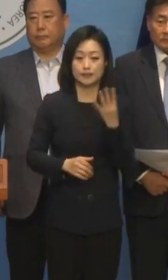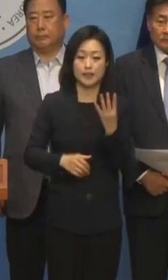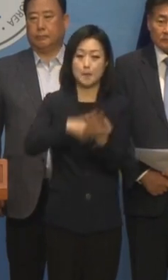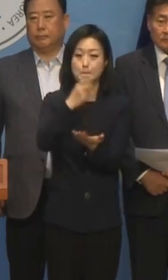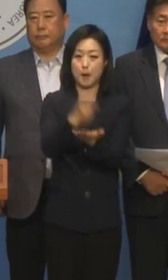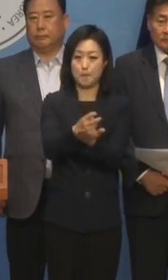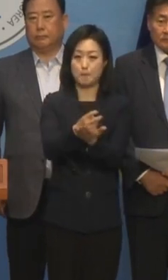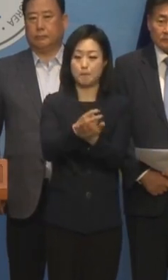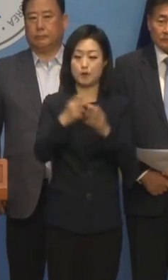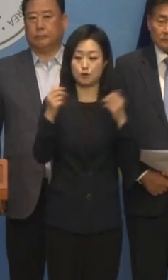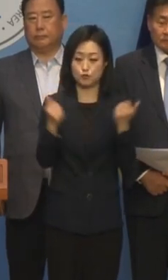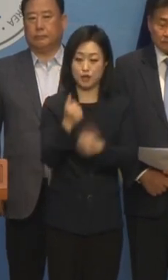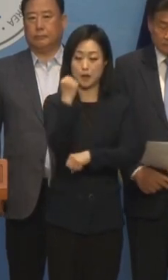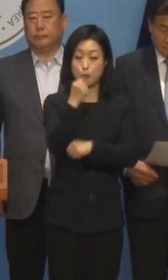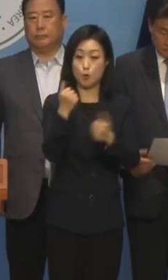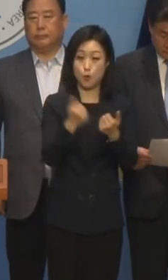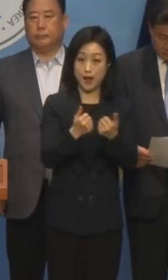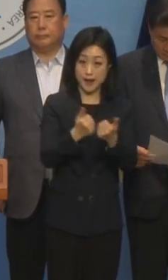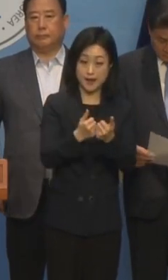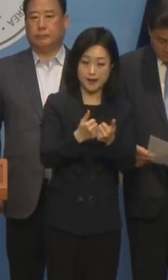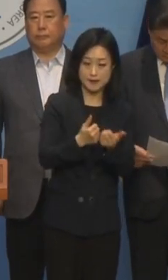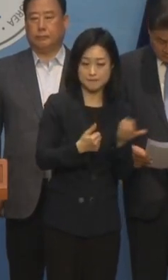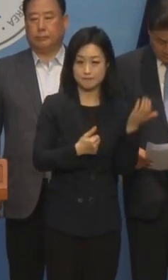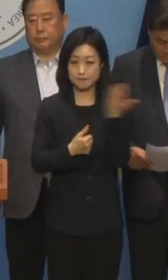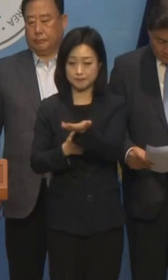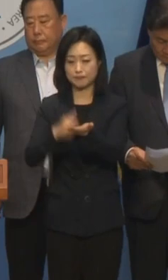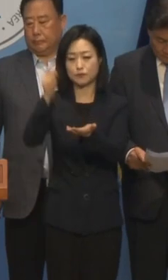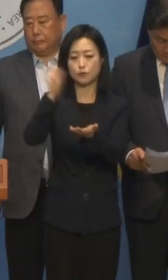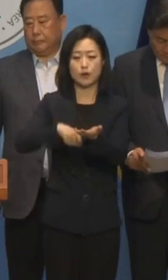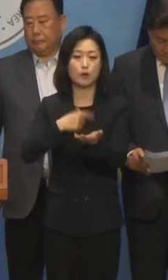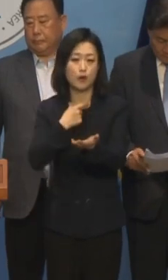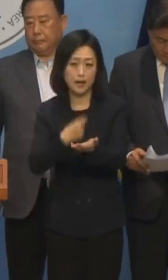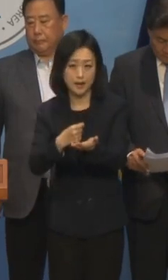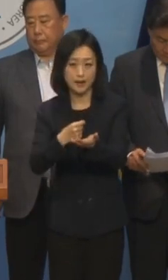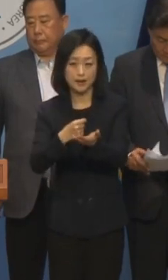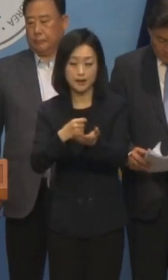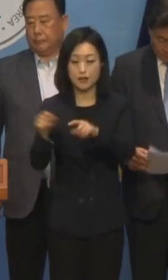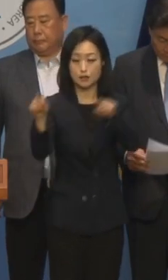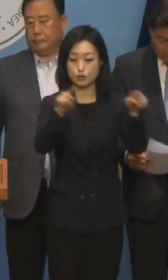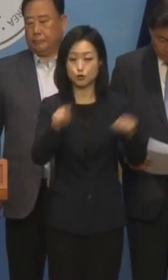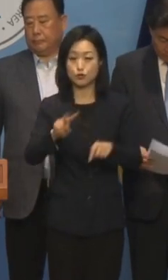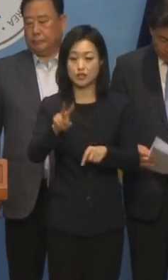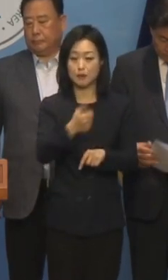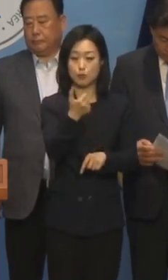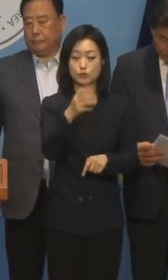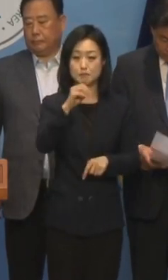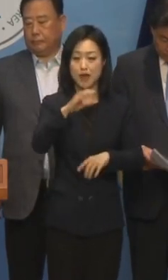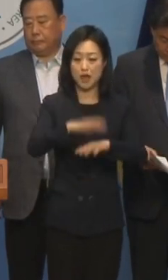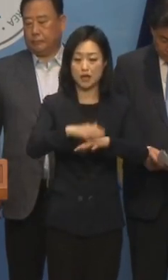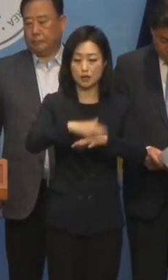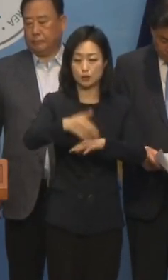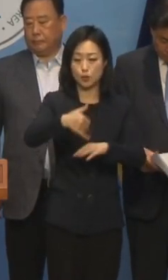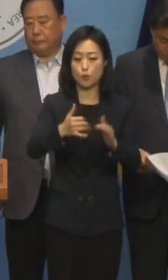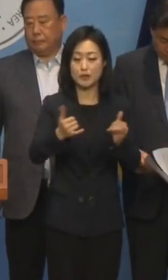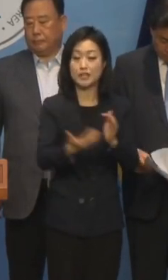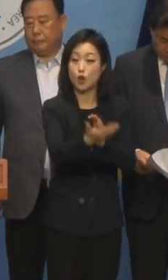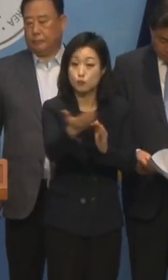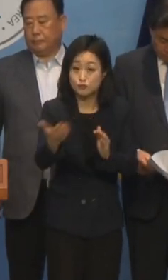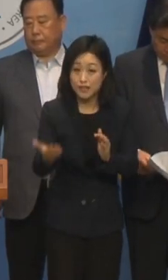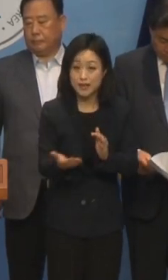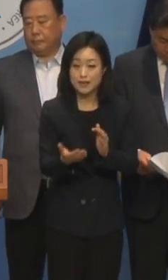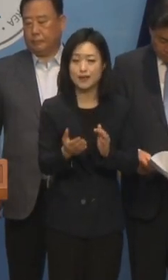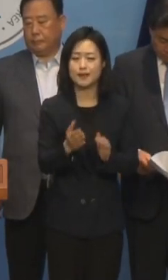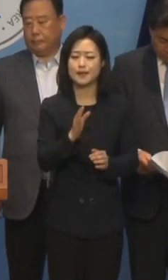농업민생사법이 국회 본회의를 조속히 통과하여 전국 250만 농민께 한